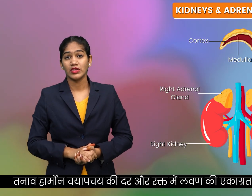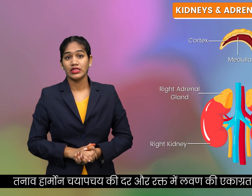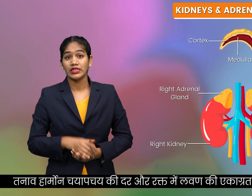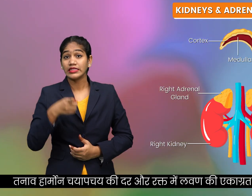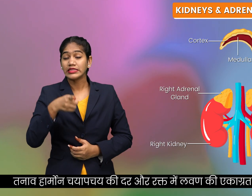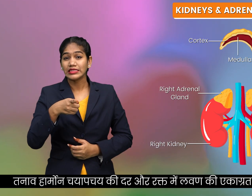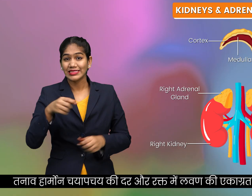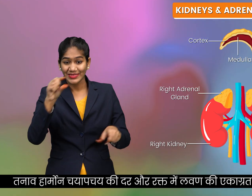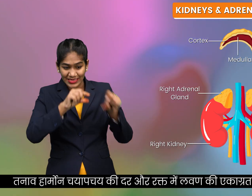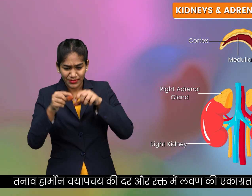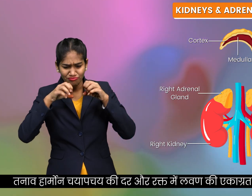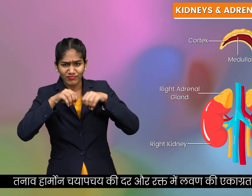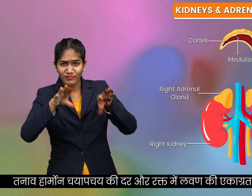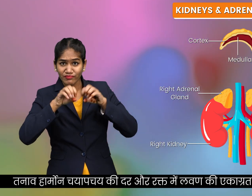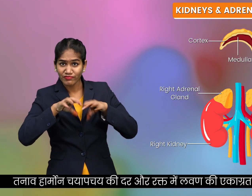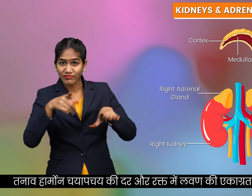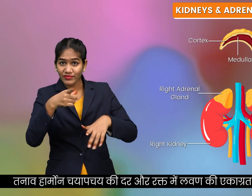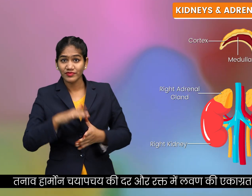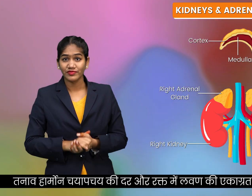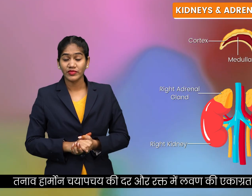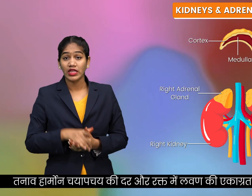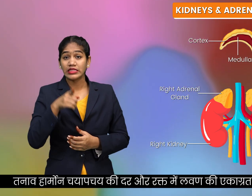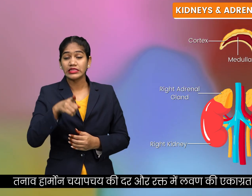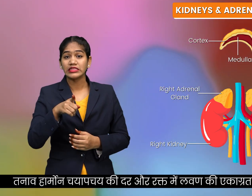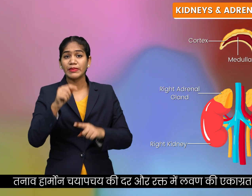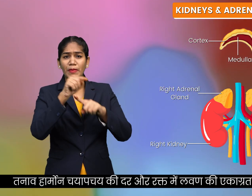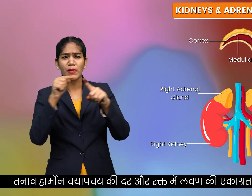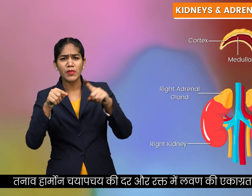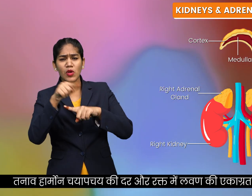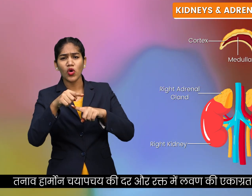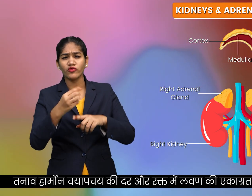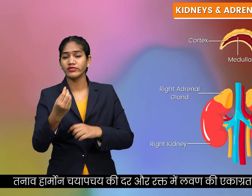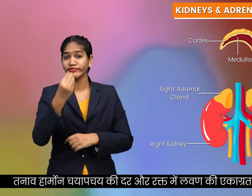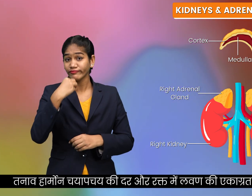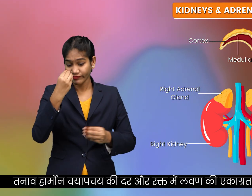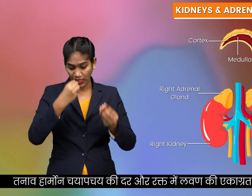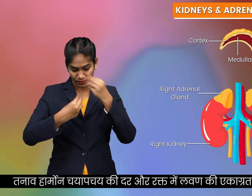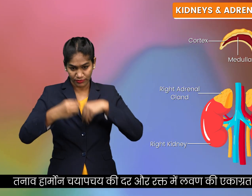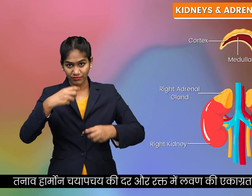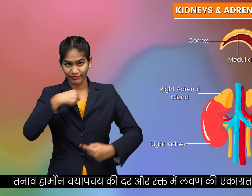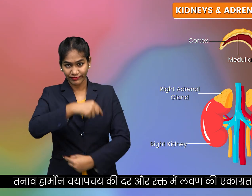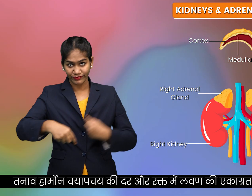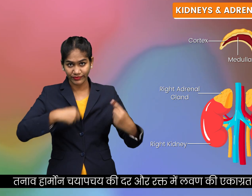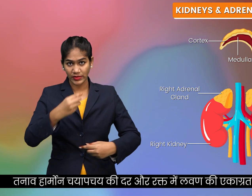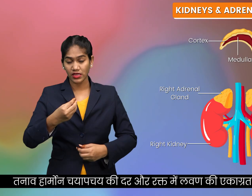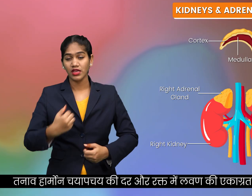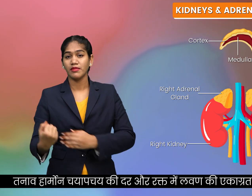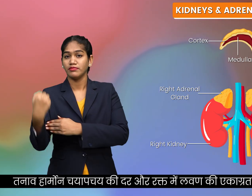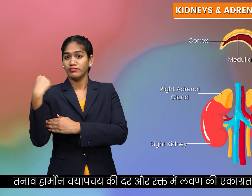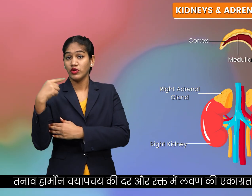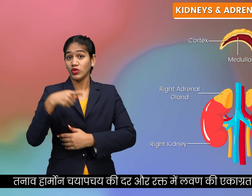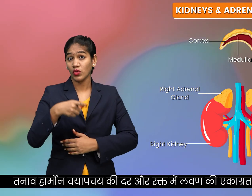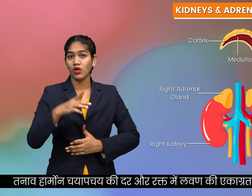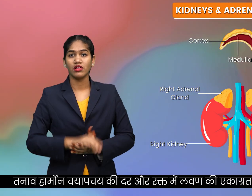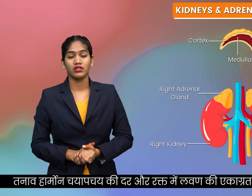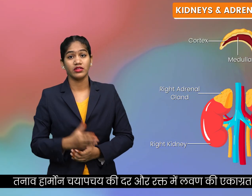तनाव हार्मोन चयापचय की दर और रक्त में लवण की एकाग्रता